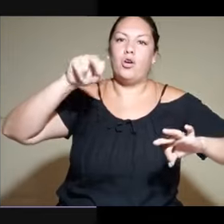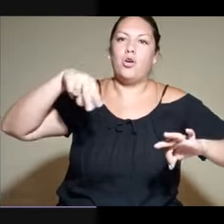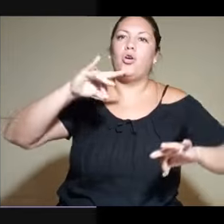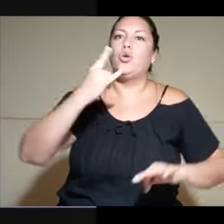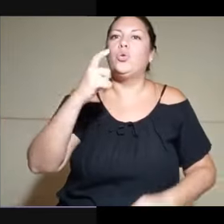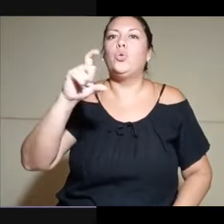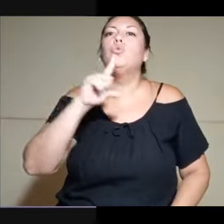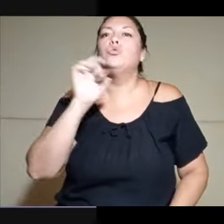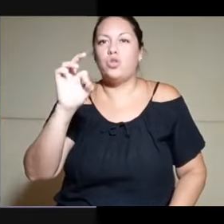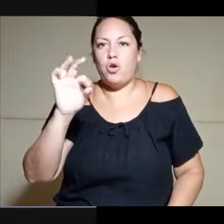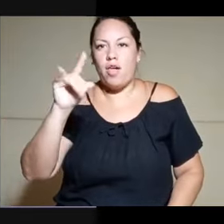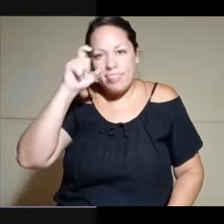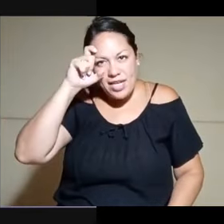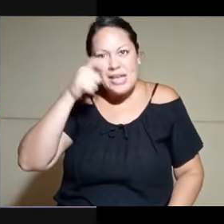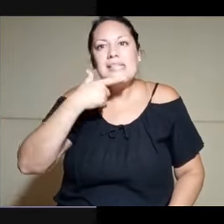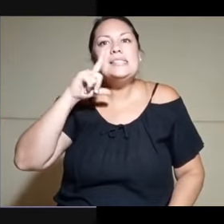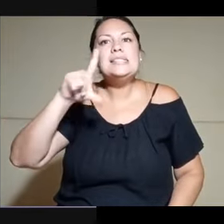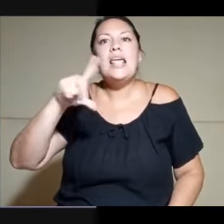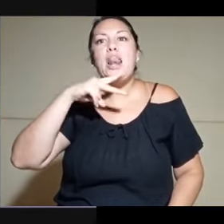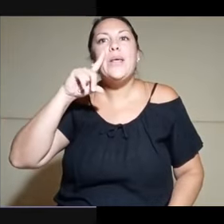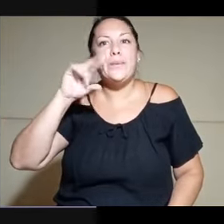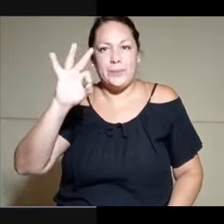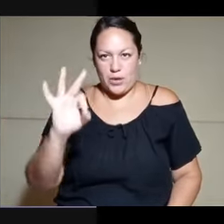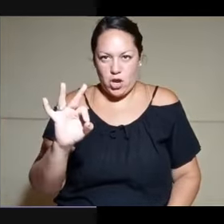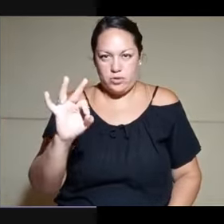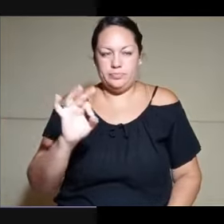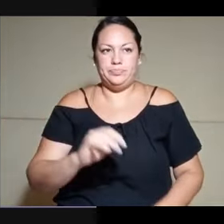conducto que hay acá atrás que se llama acueducto de Silvio o conducto